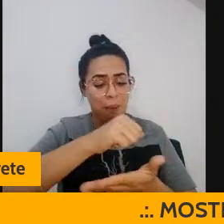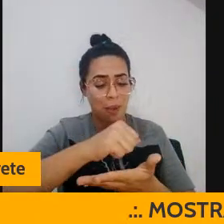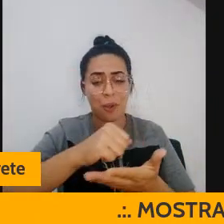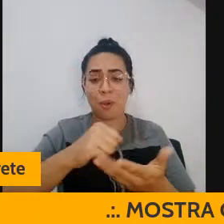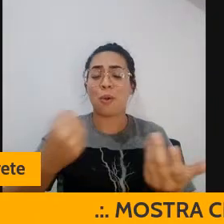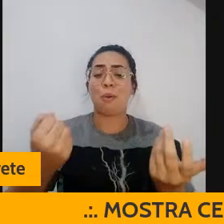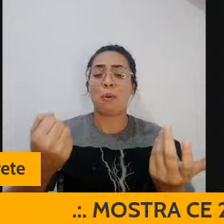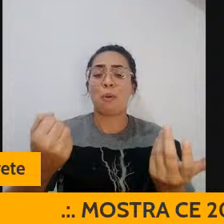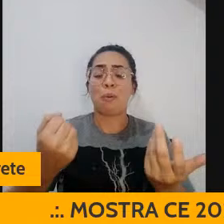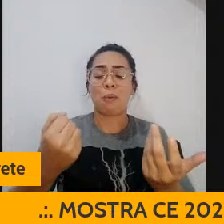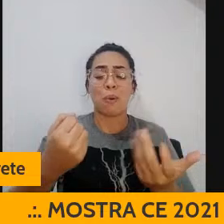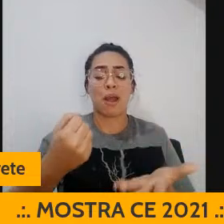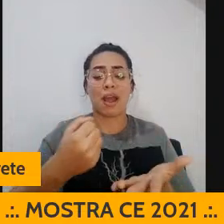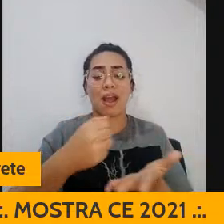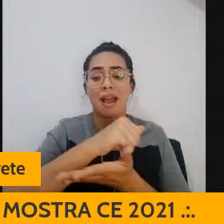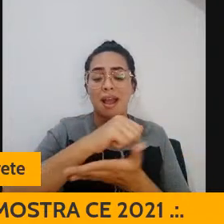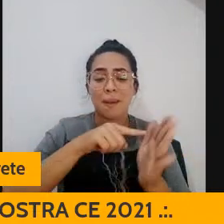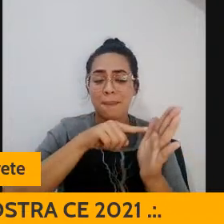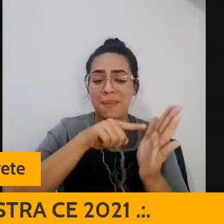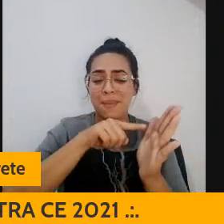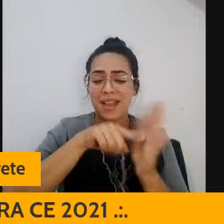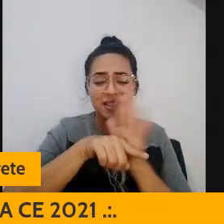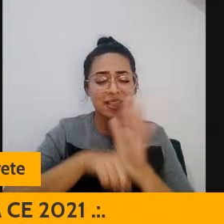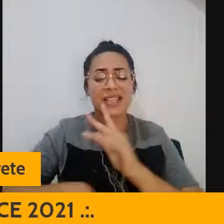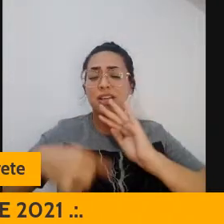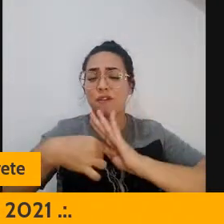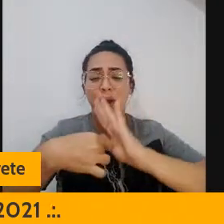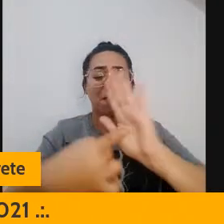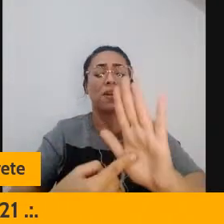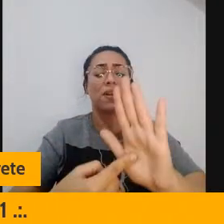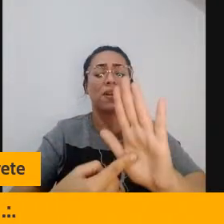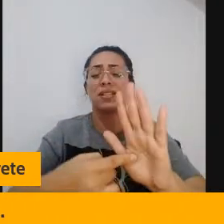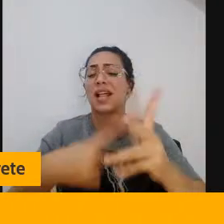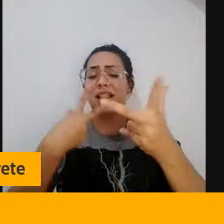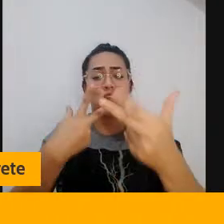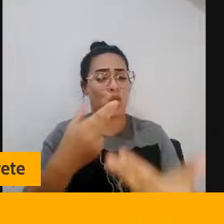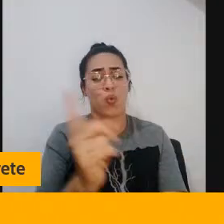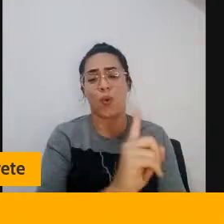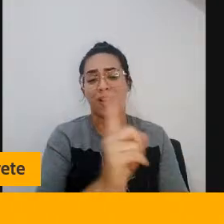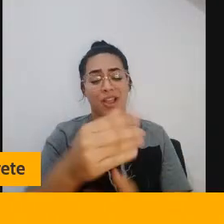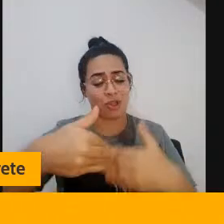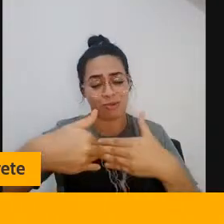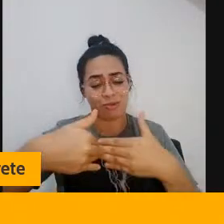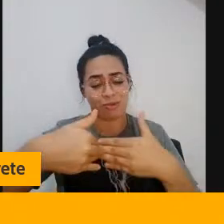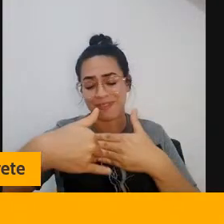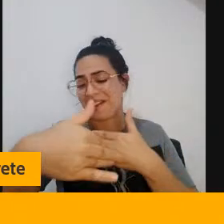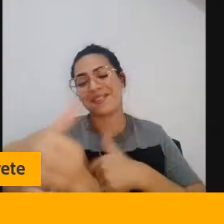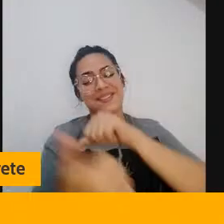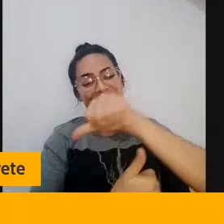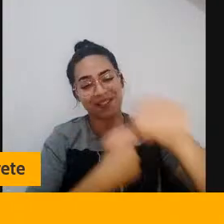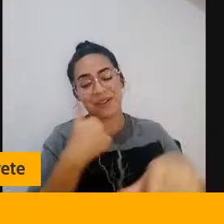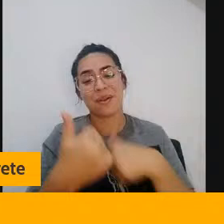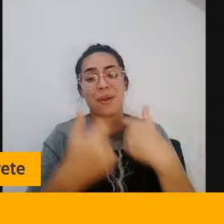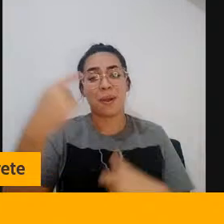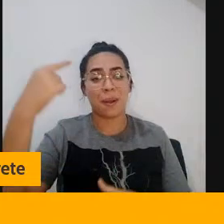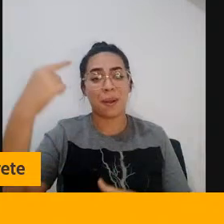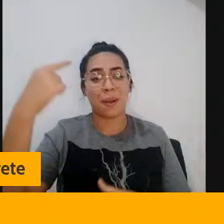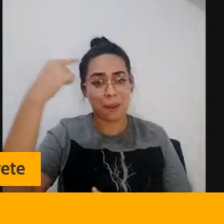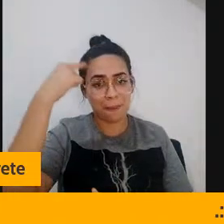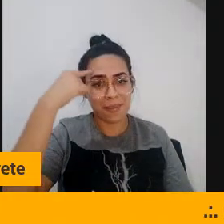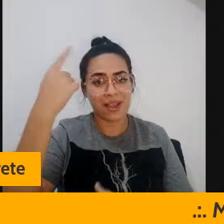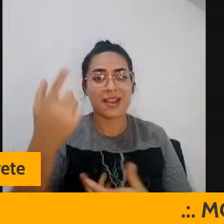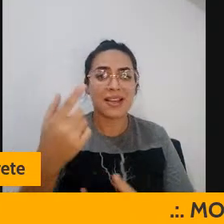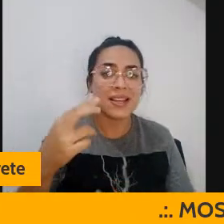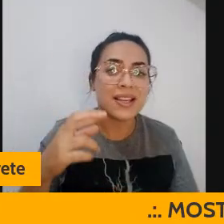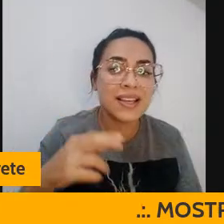eu diria, não é mais o mesmo. E, assim, eu penso que, Rondon, essa é tão somente